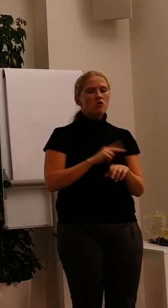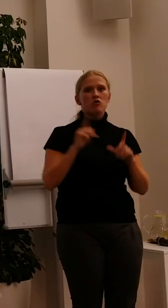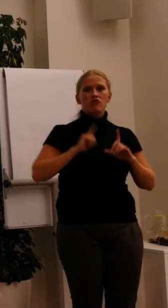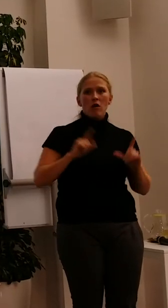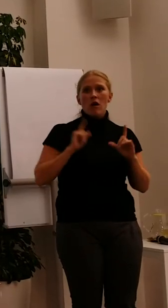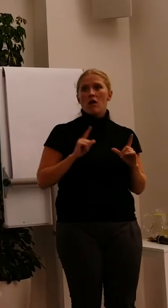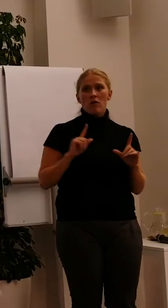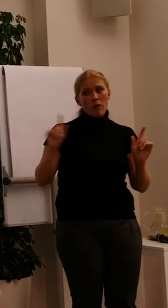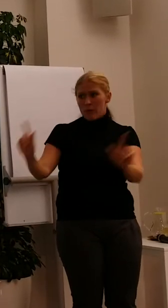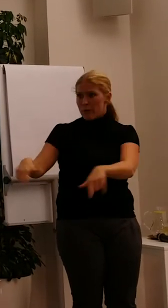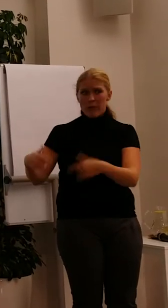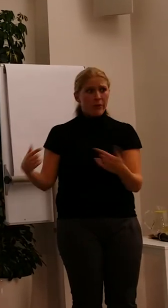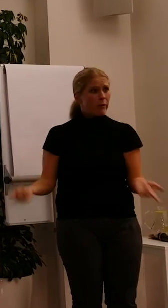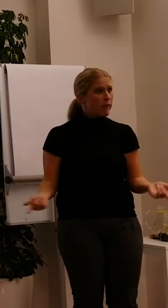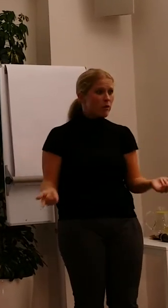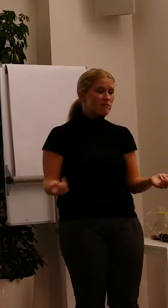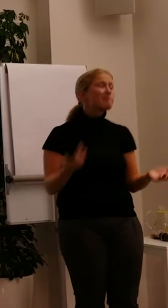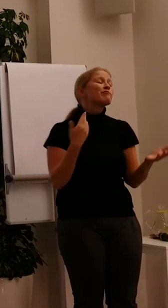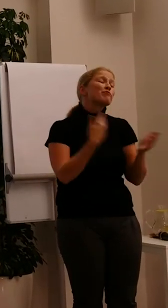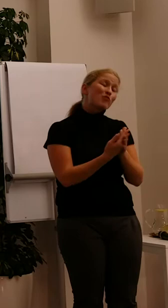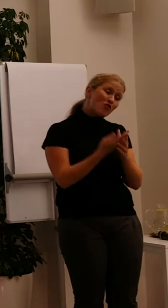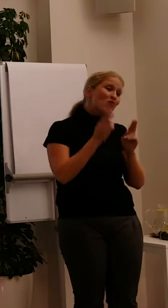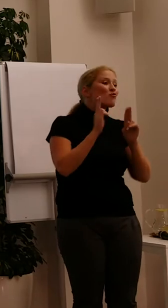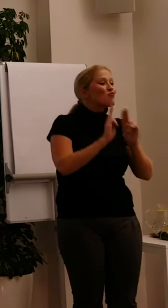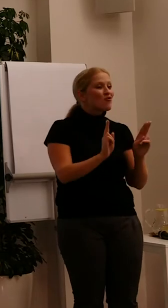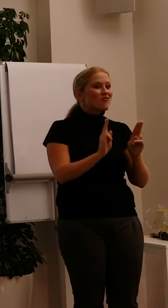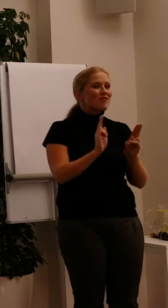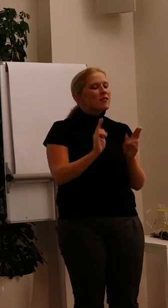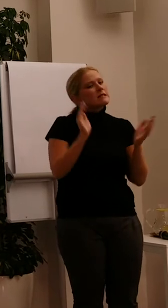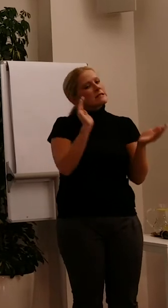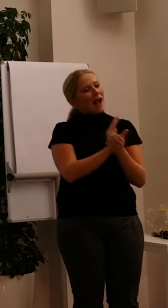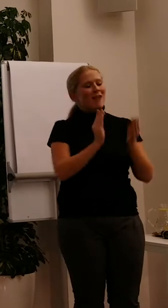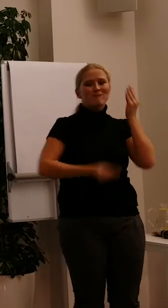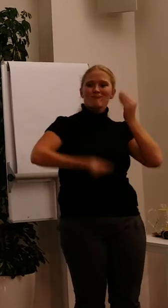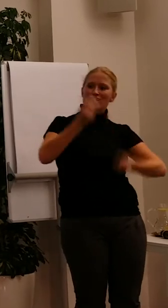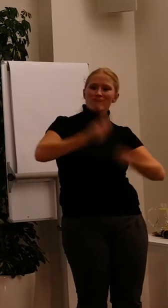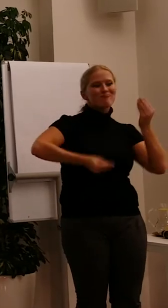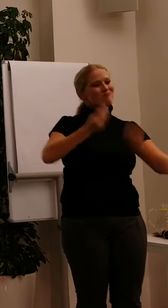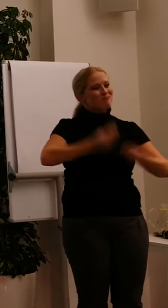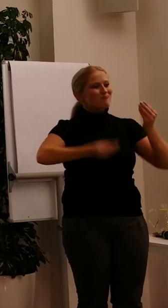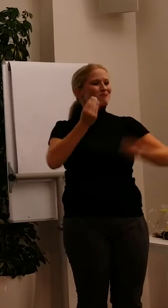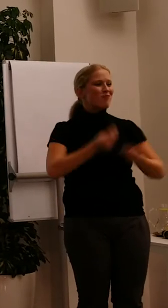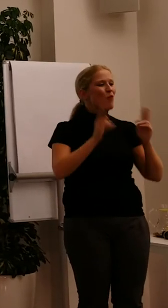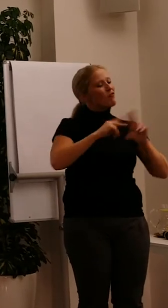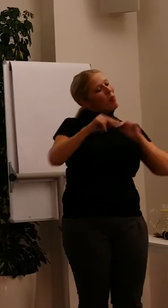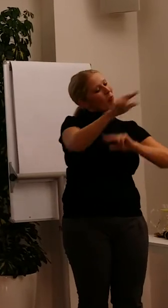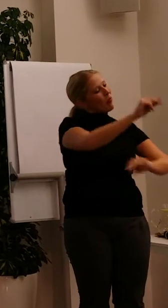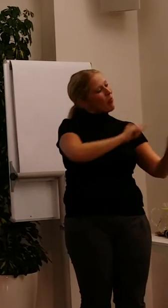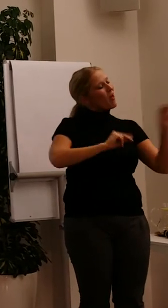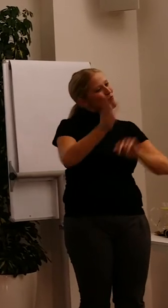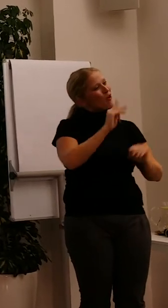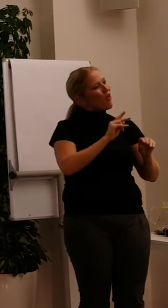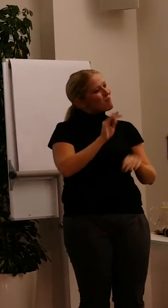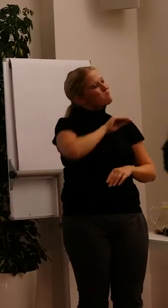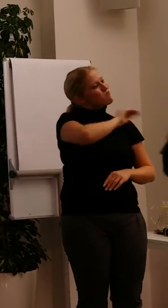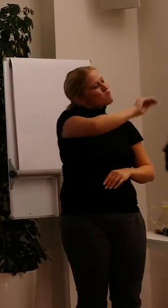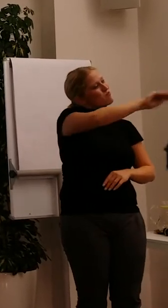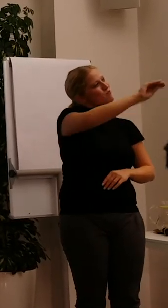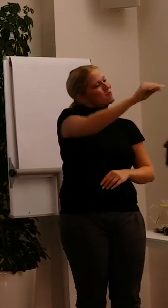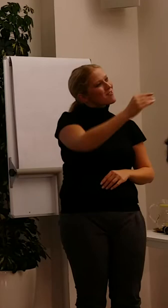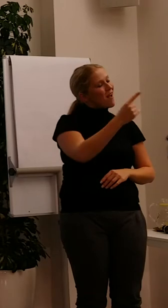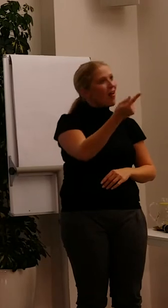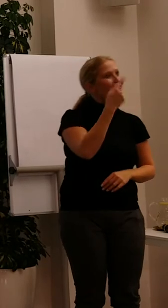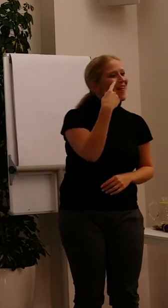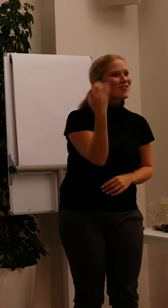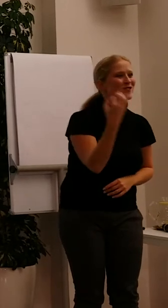si sem tam zahrát nějakou hru a probrat si některé ty věci, které se naučili během té cesty, zkusit si zahrát na